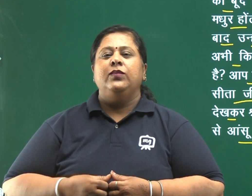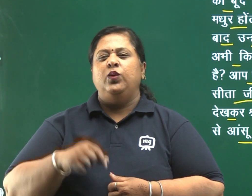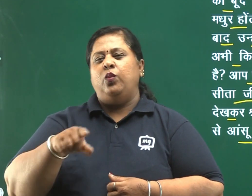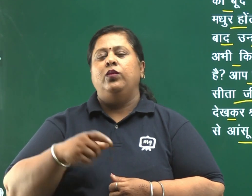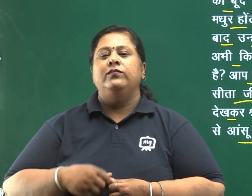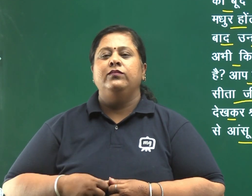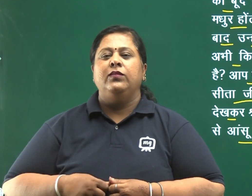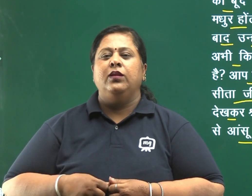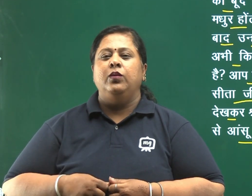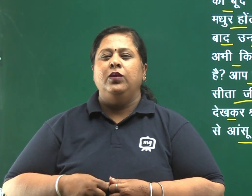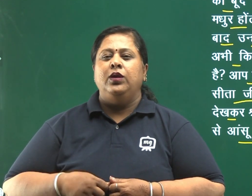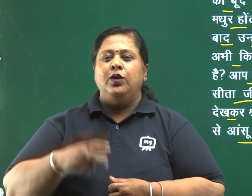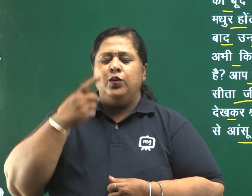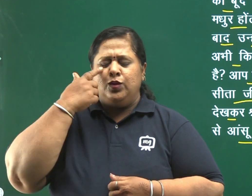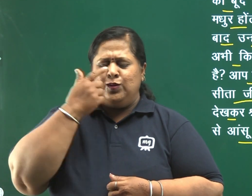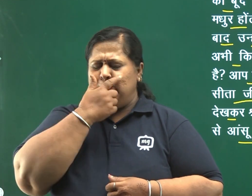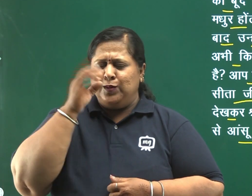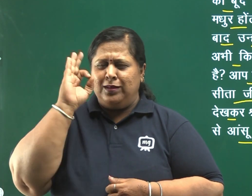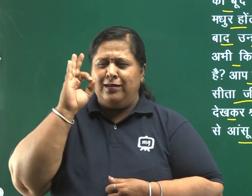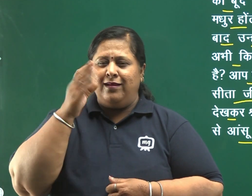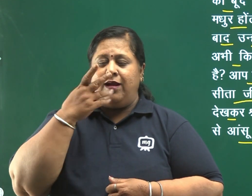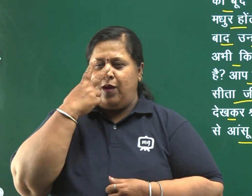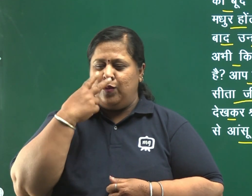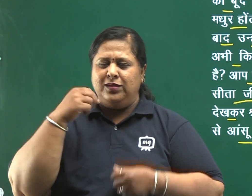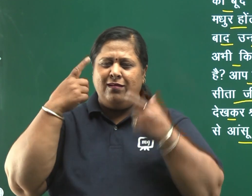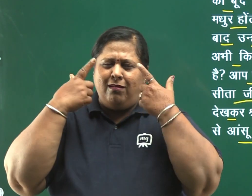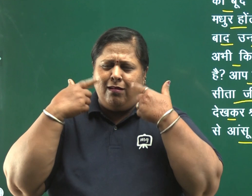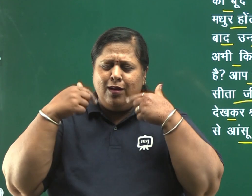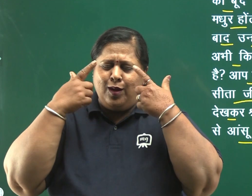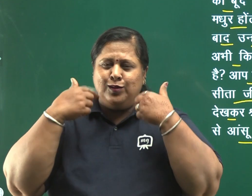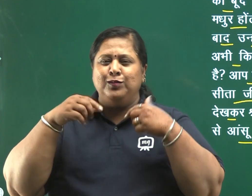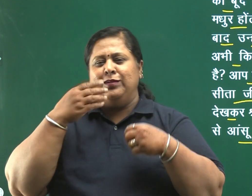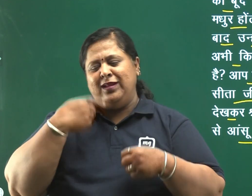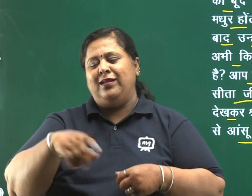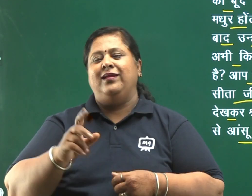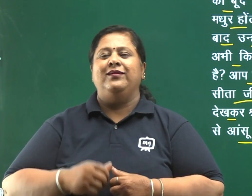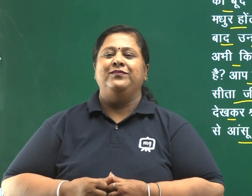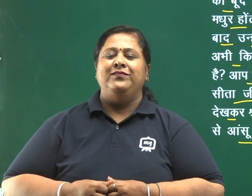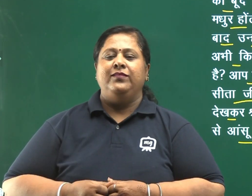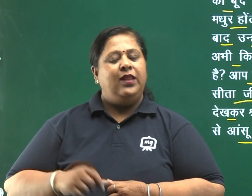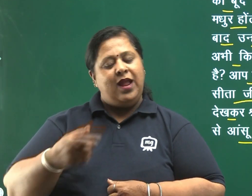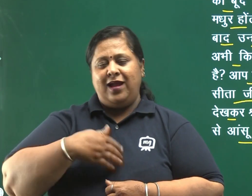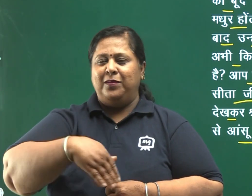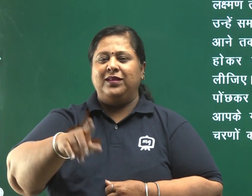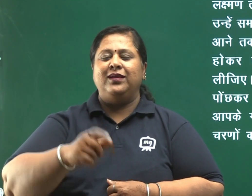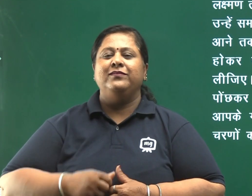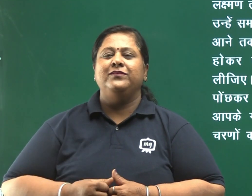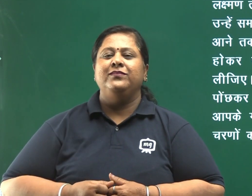तो उनकी सुंदर आंखों से आंसू दिखाई देने लगे। आगे बढ़ते